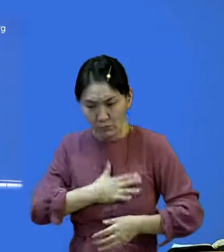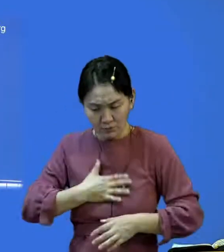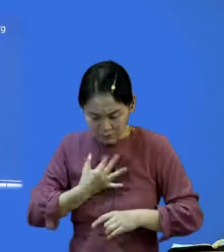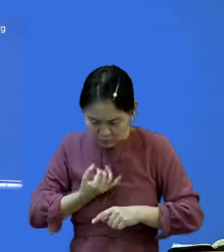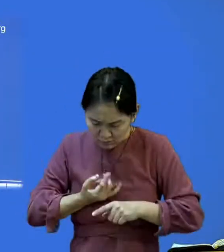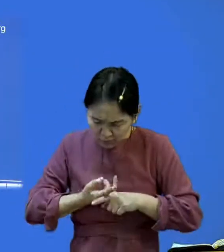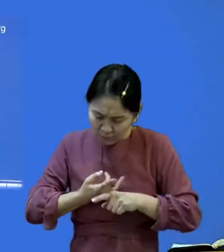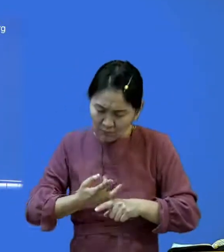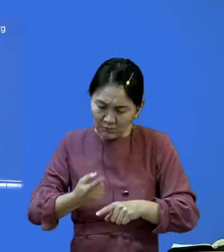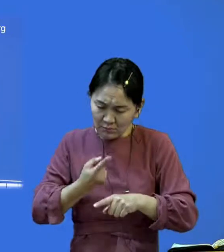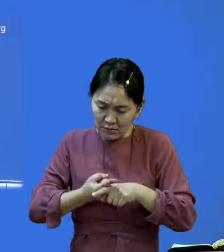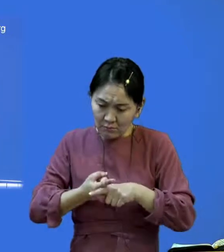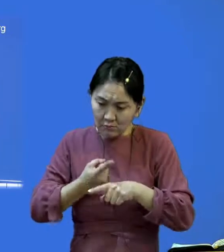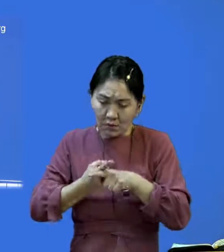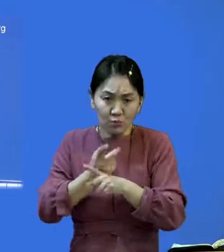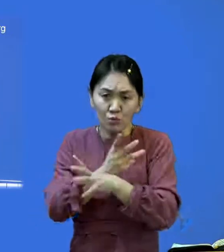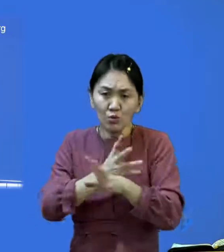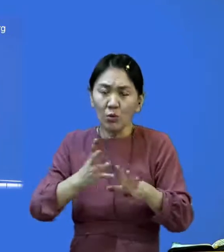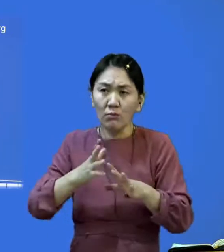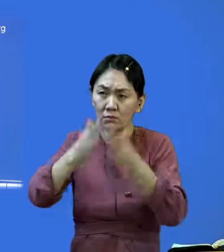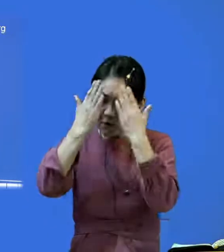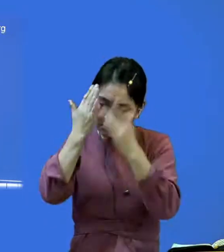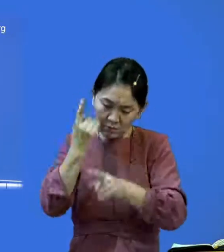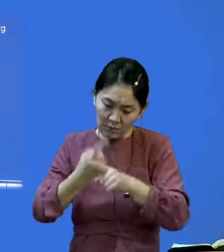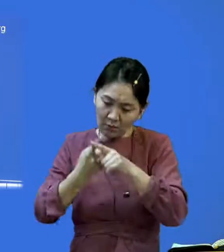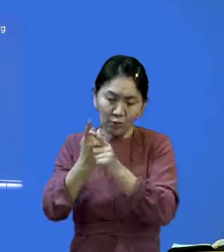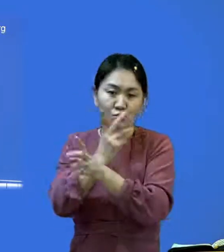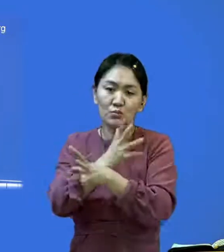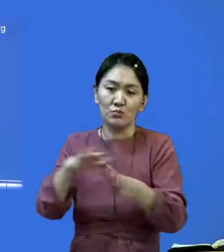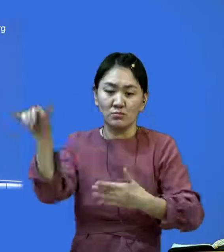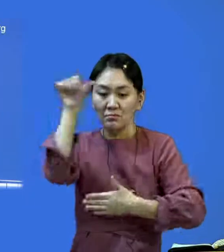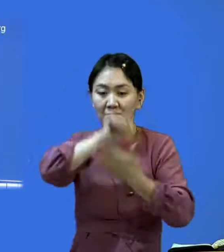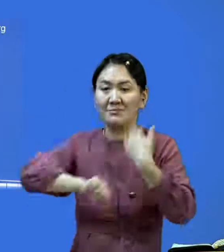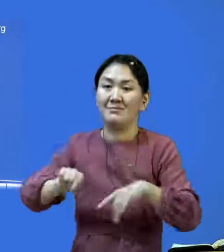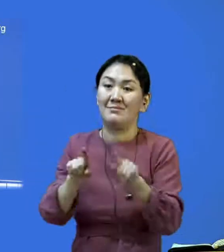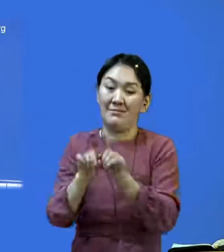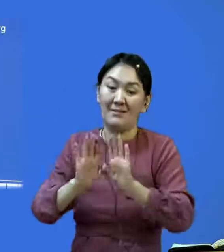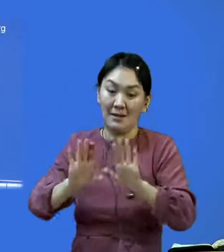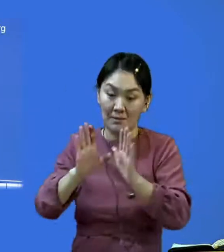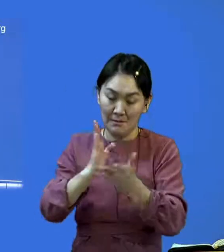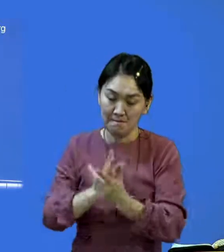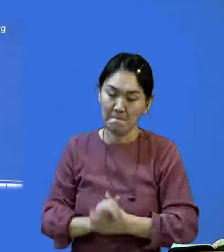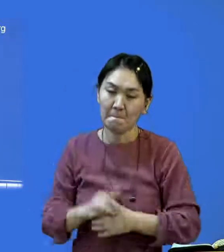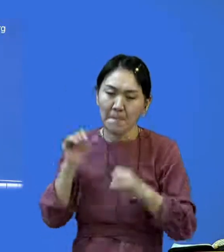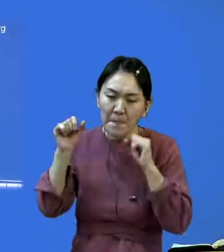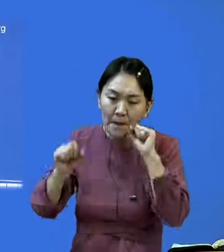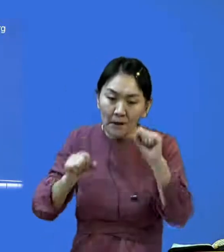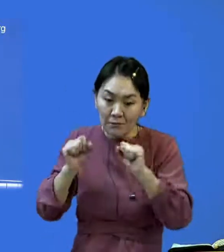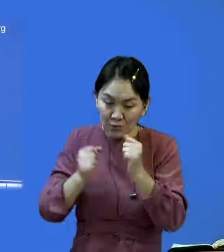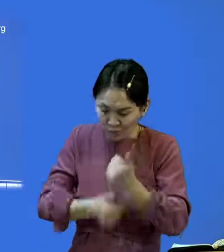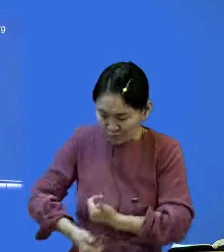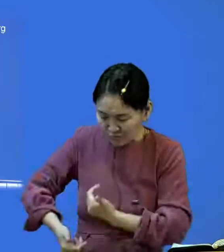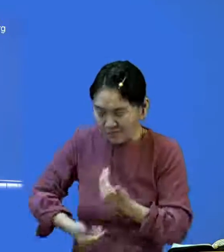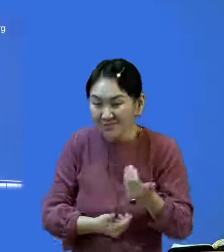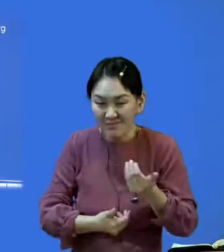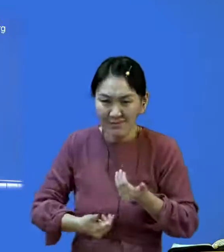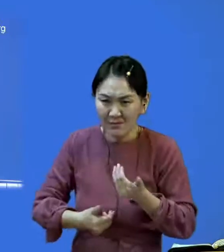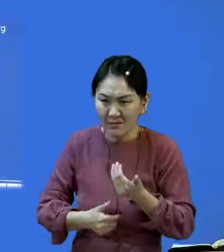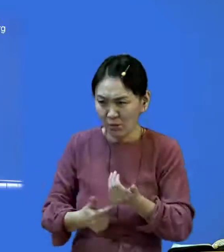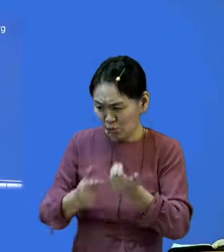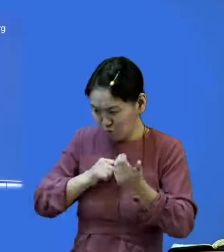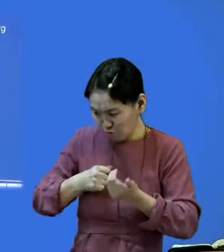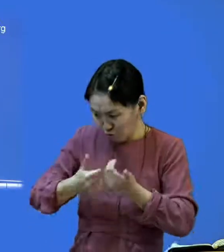бүр бэлхэн дүүрч яваа гэж хэлж болох юм. За нялх хөөхд өөрийг нь төрүүлсэн